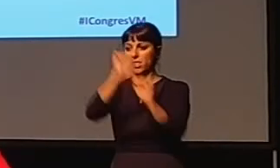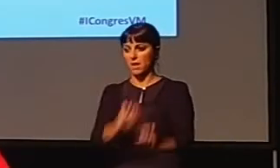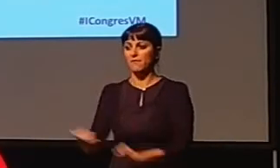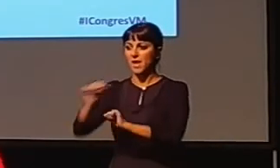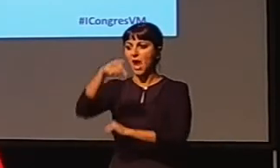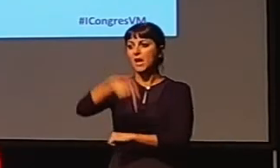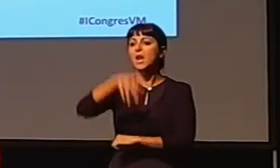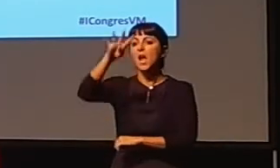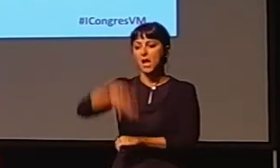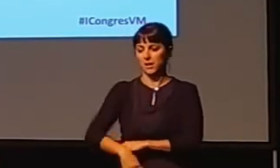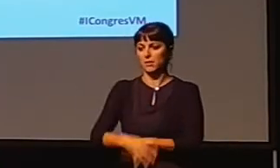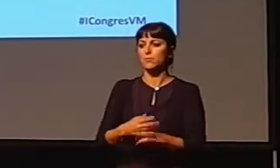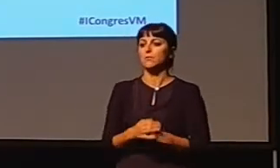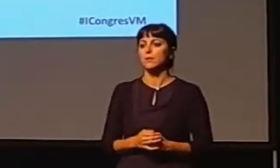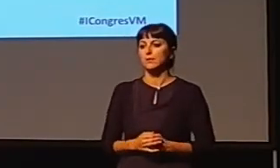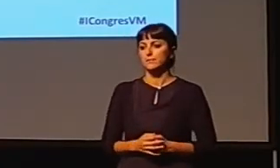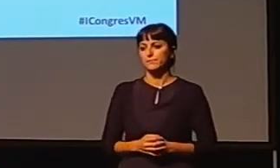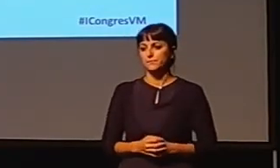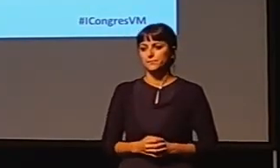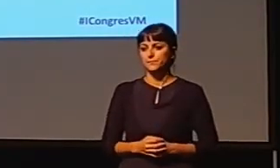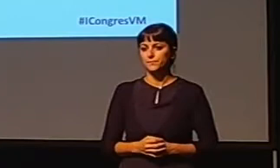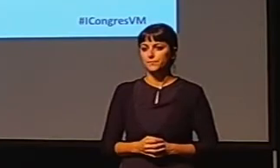Catalunya, estimada.